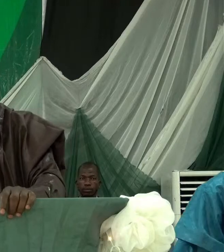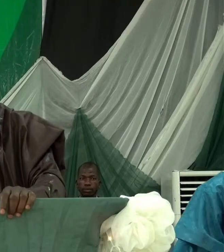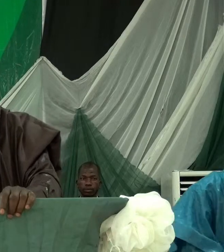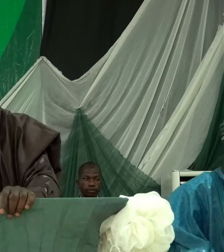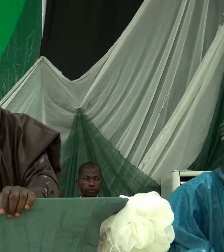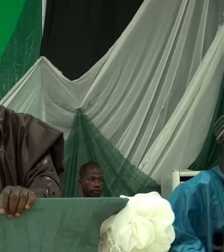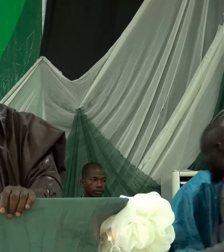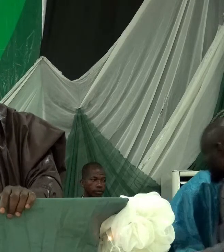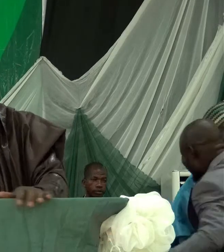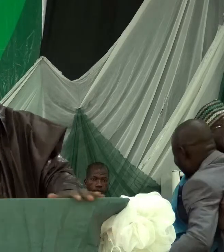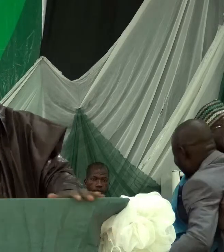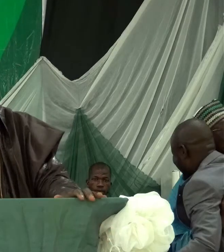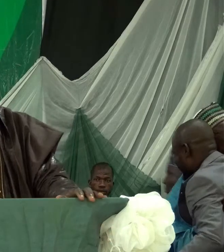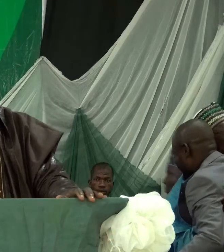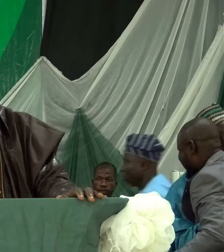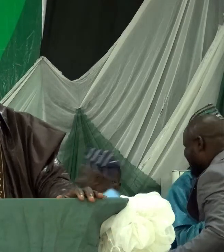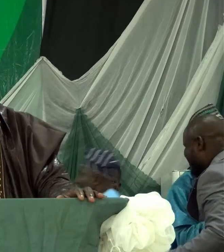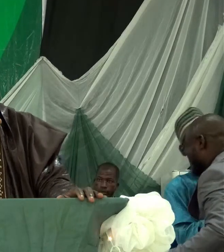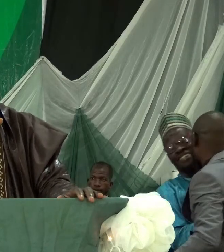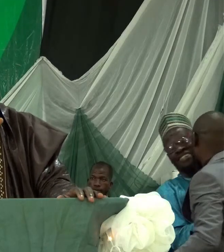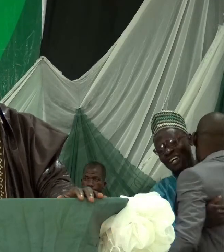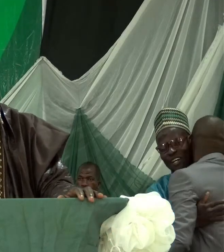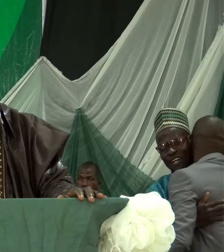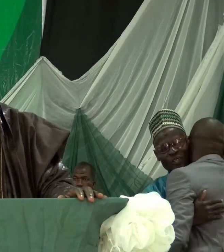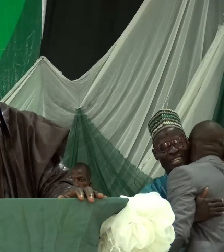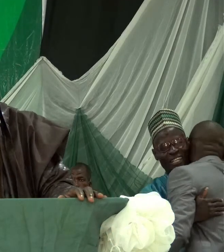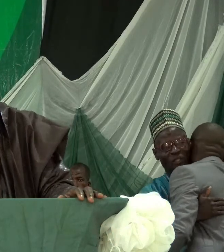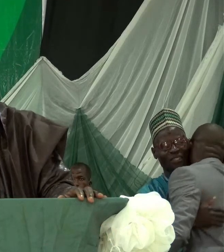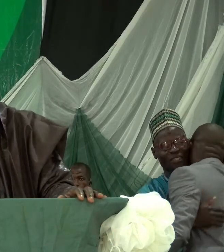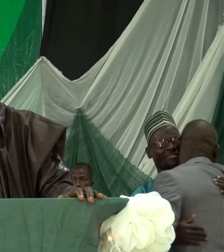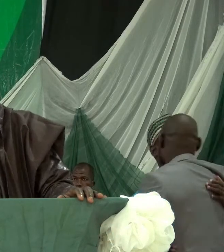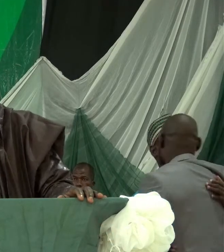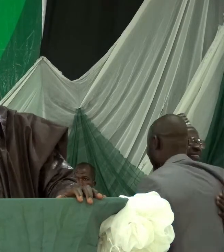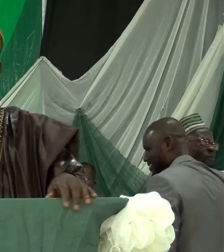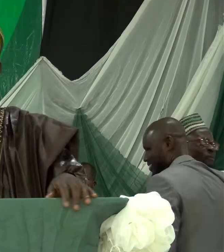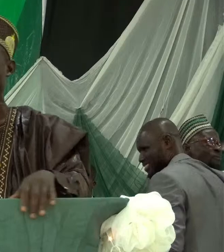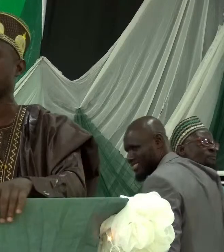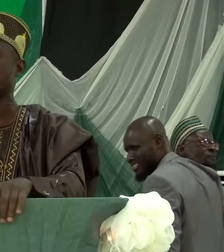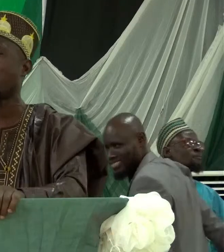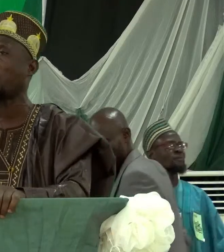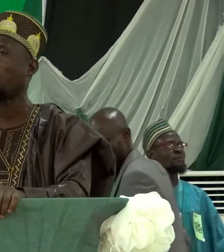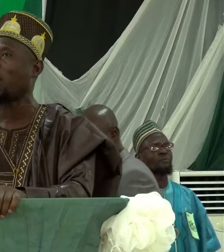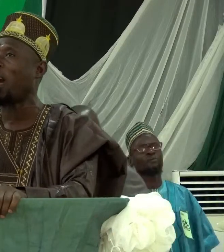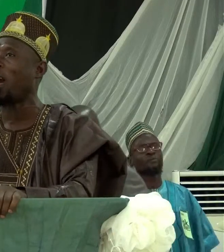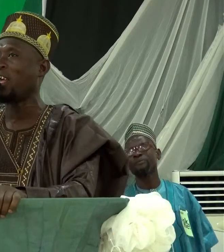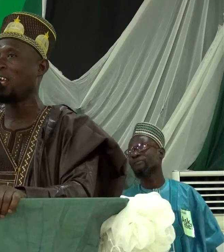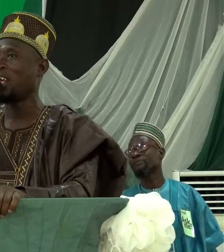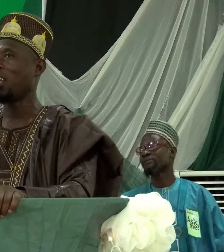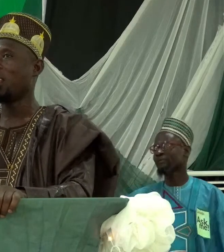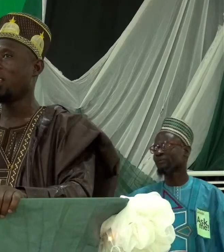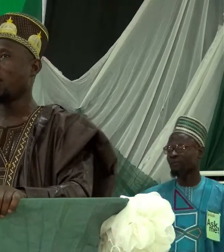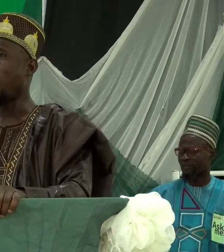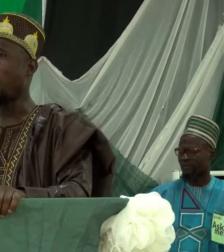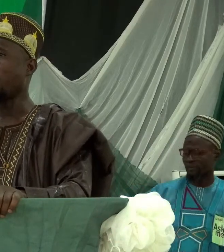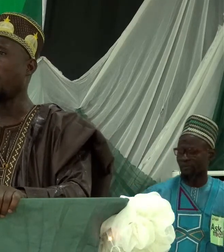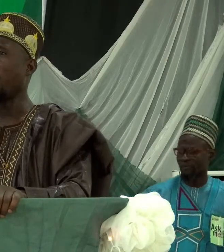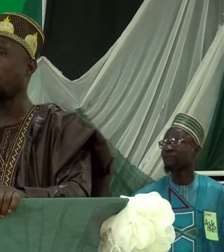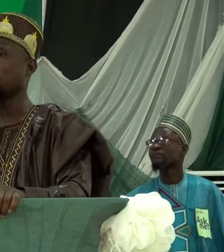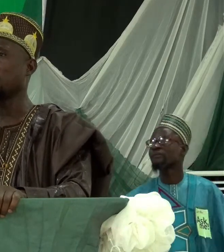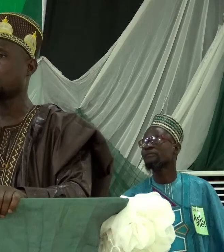فأراهبكم إلى هذه الجلسة المباركة الميمونة إن شاء الله